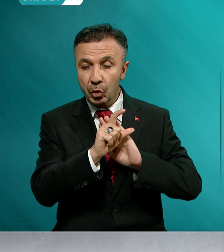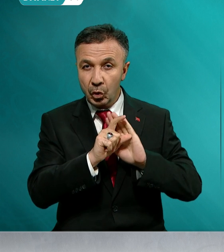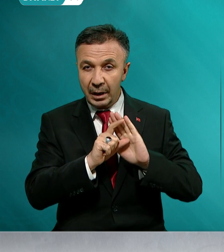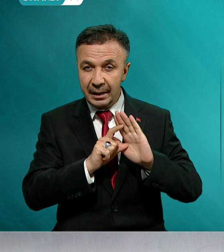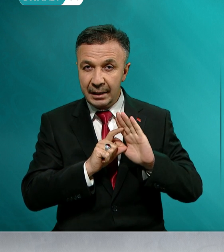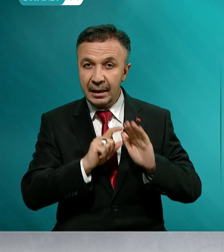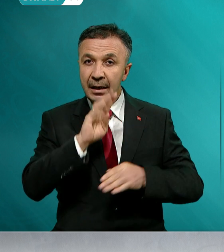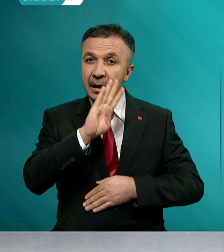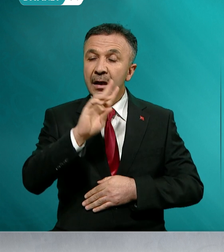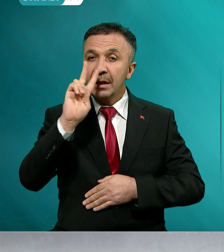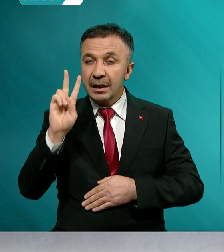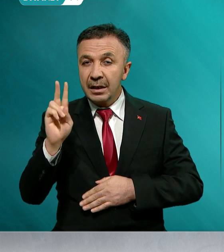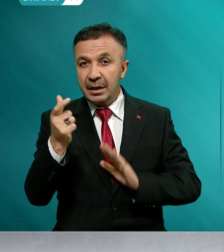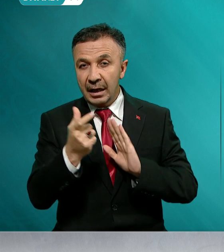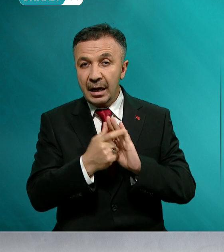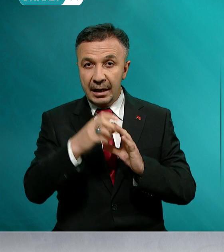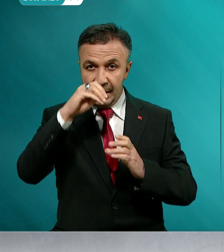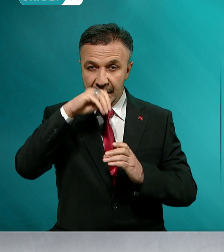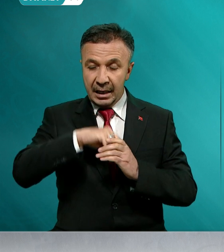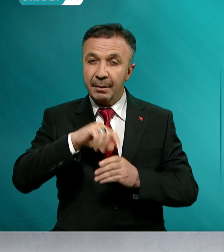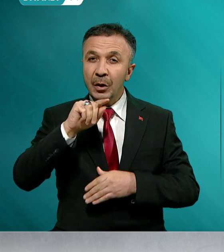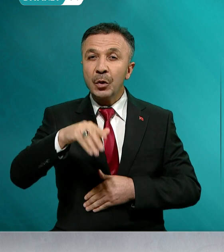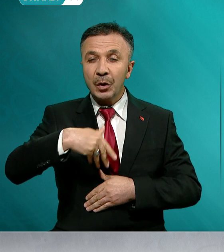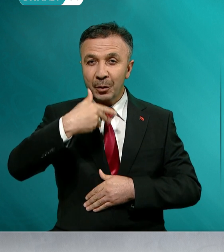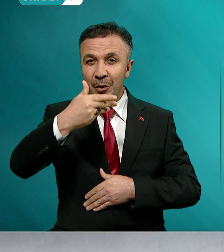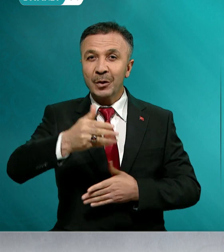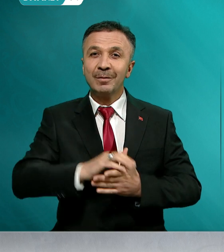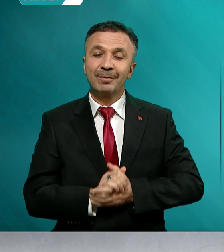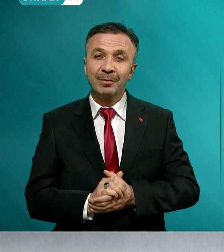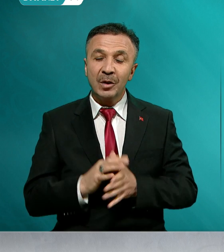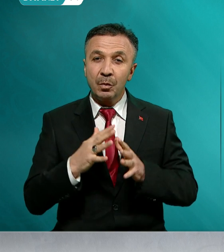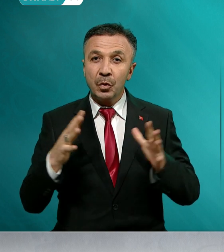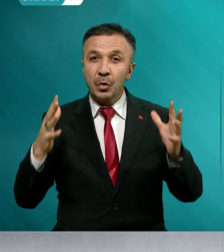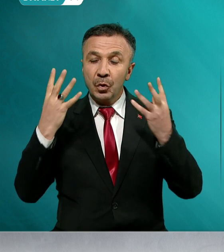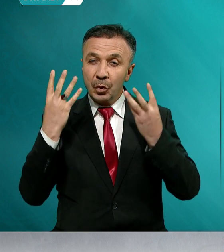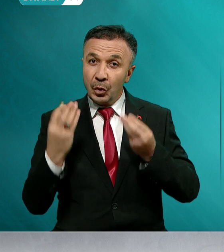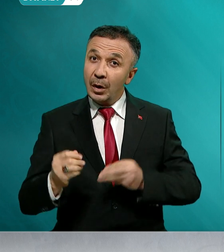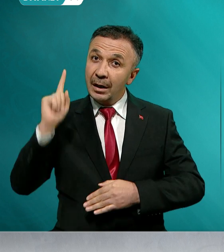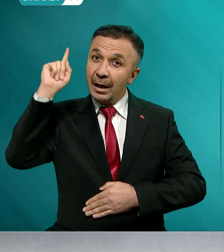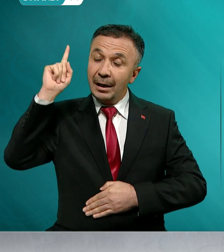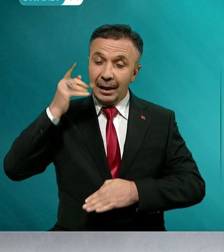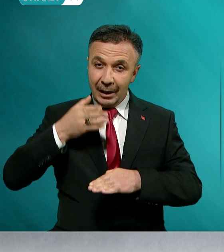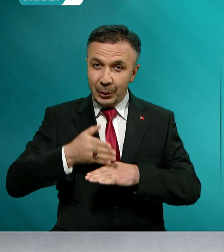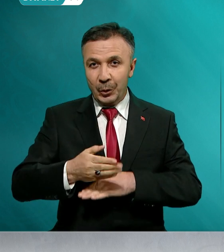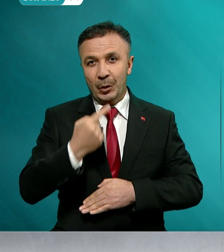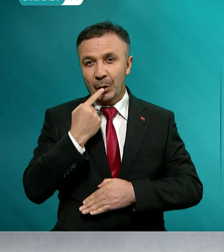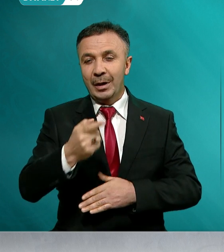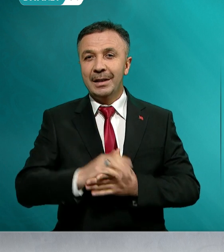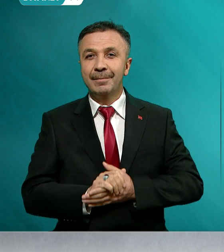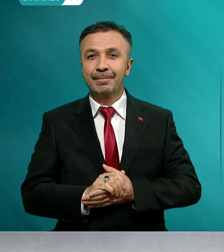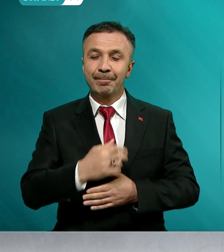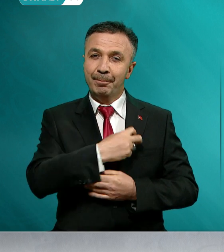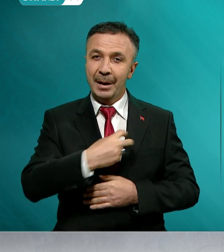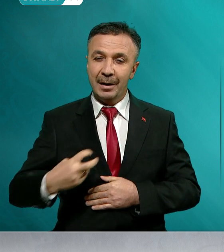Akıyorum niye minteş ha Sophie ile busar Sadakallahülazim Bak